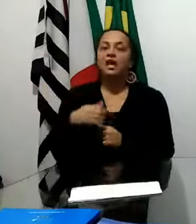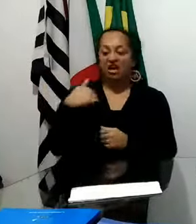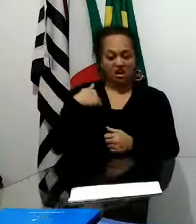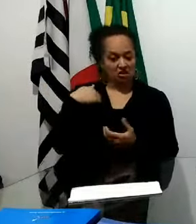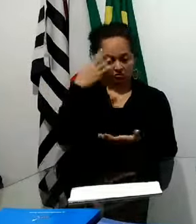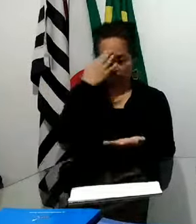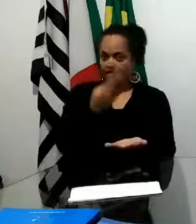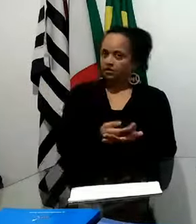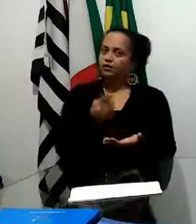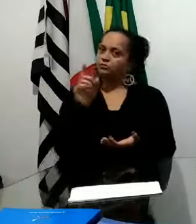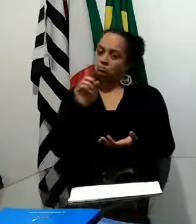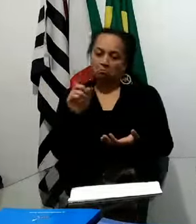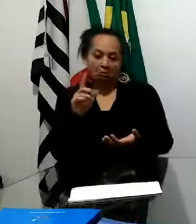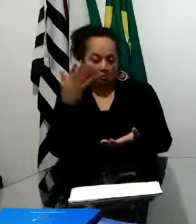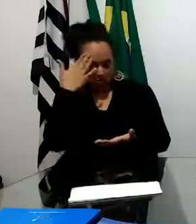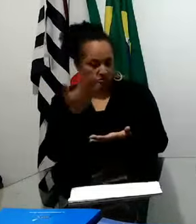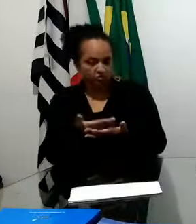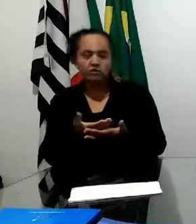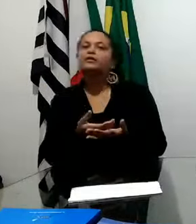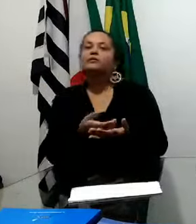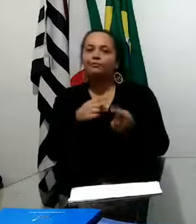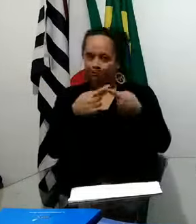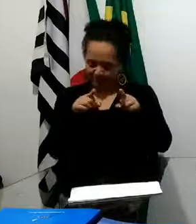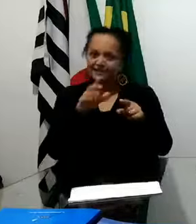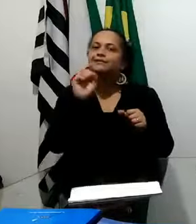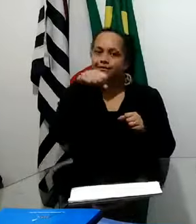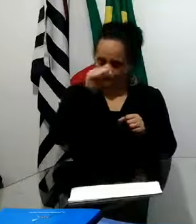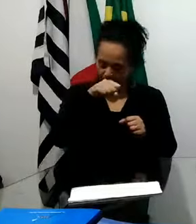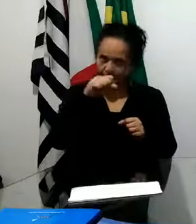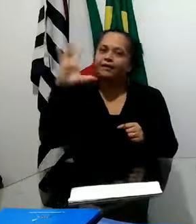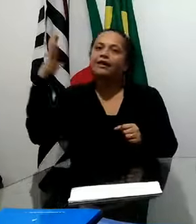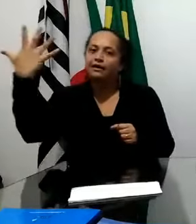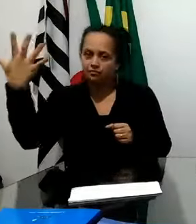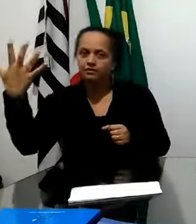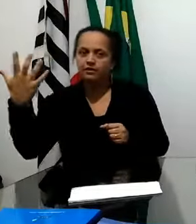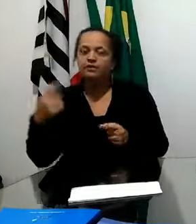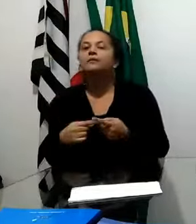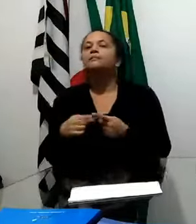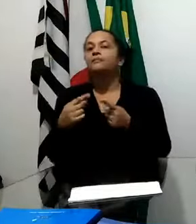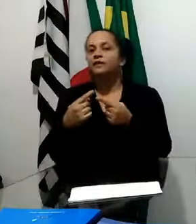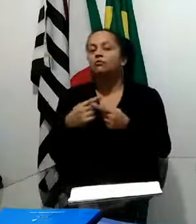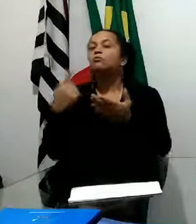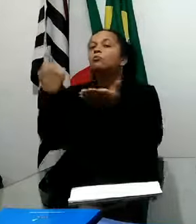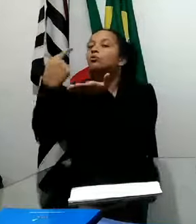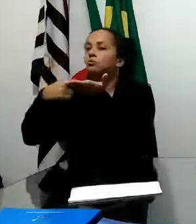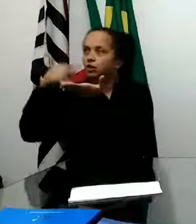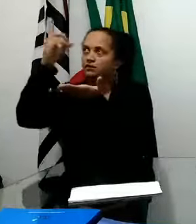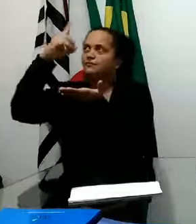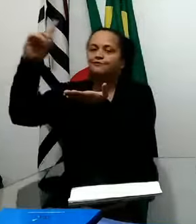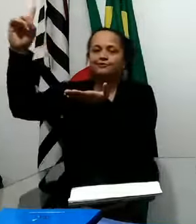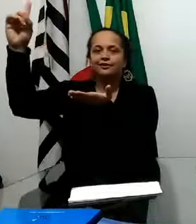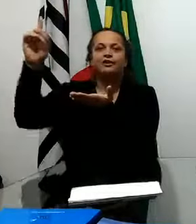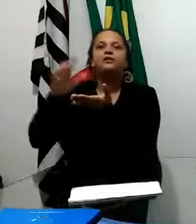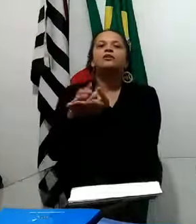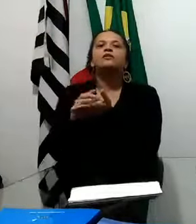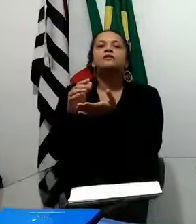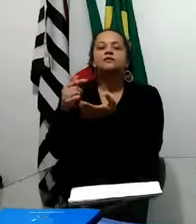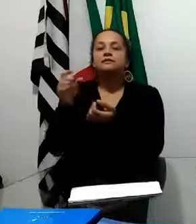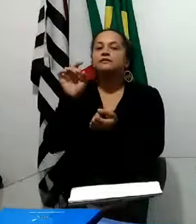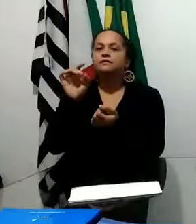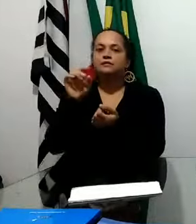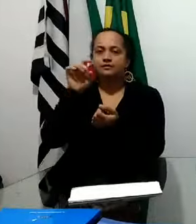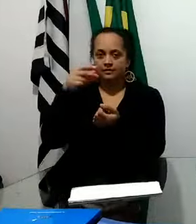ou não, vai se cumprir. Mas o propósito de Deus, que é de maneira individual, específica, eles só se cumprirão se